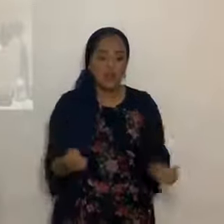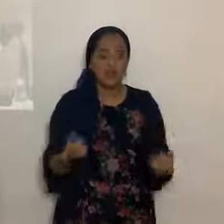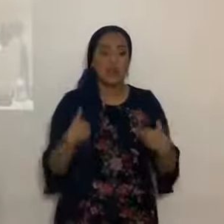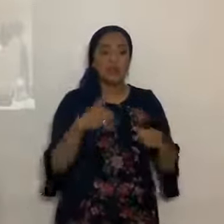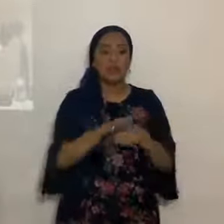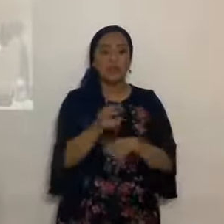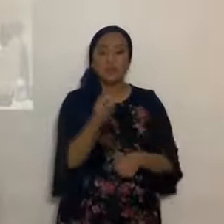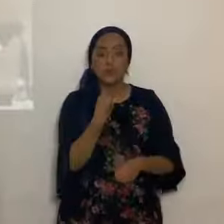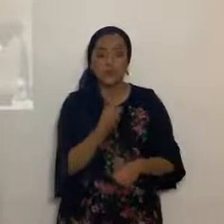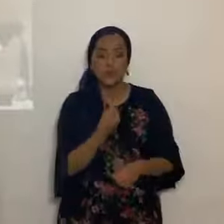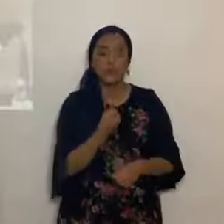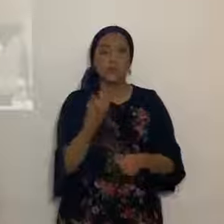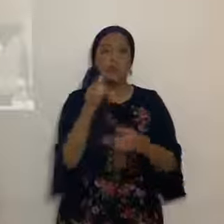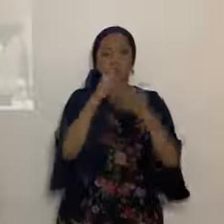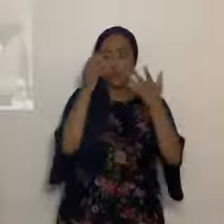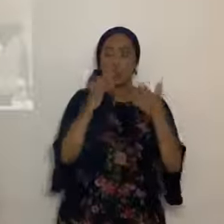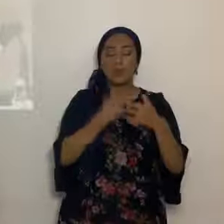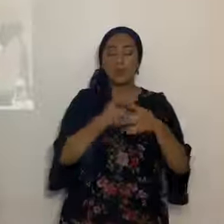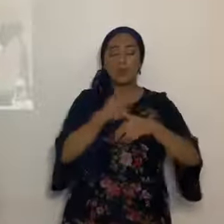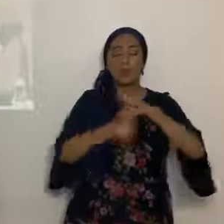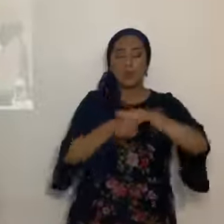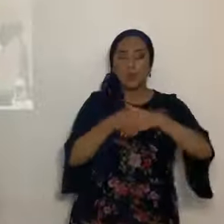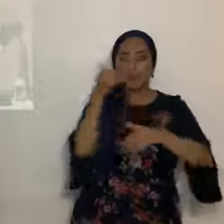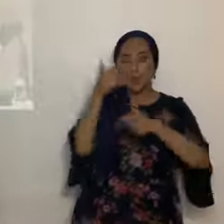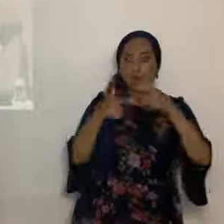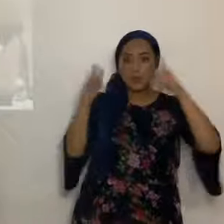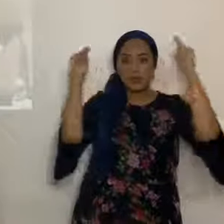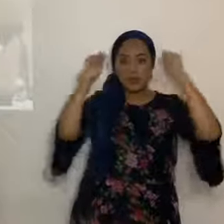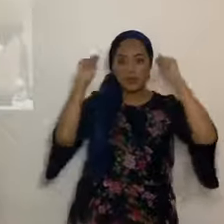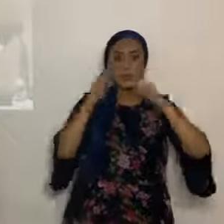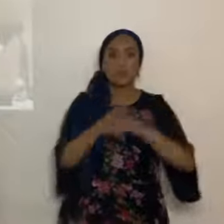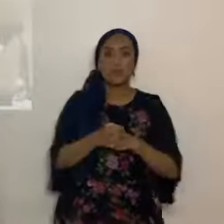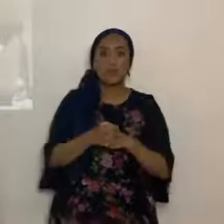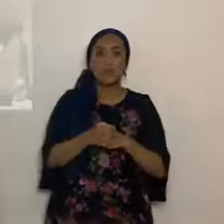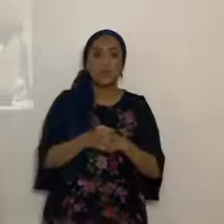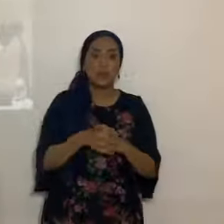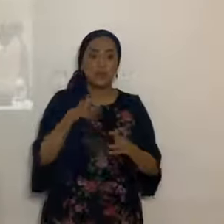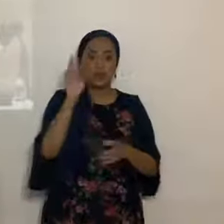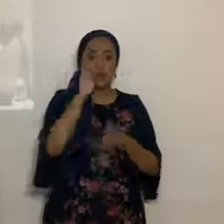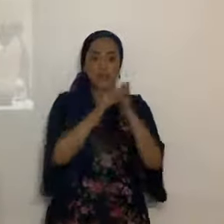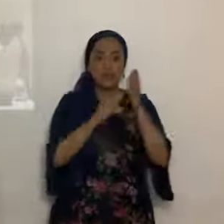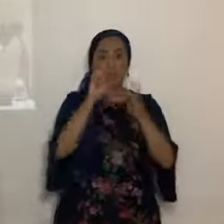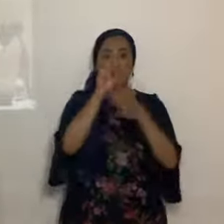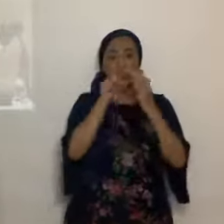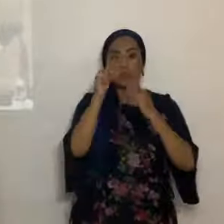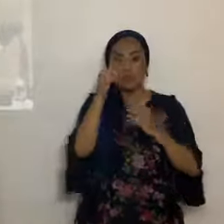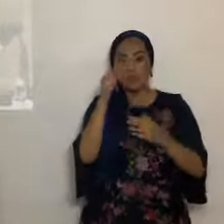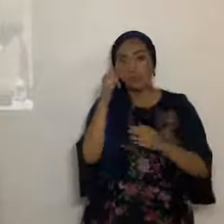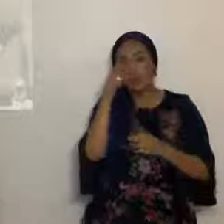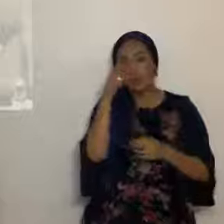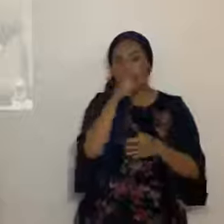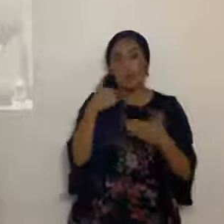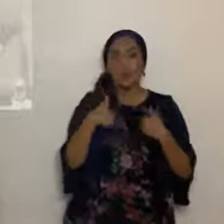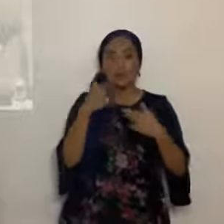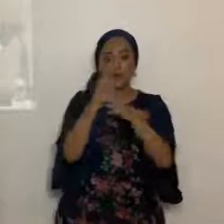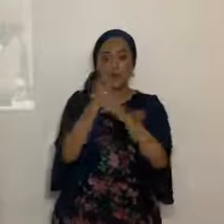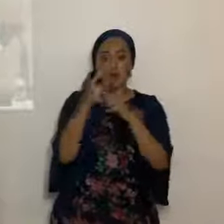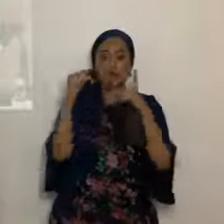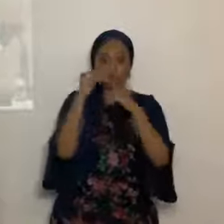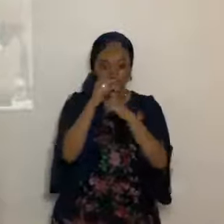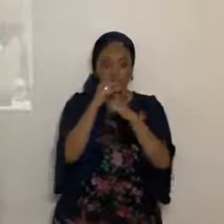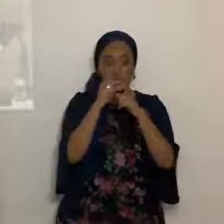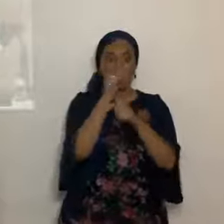comer, Él quiere que estemos protegidos de la gran tribulación. Apocalipsis 3:10, por cuanto tú has guardado